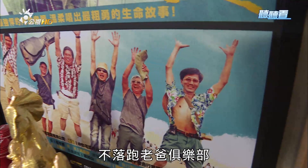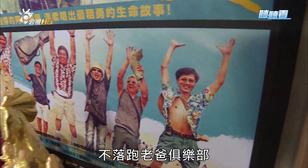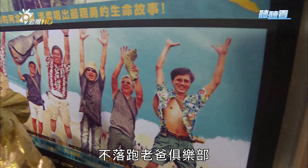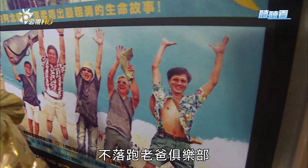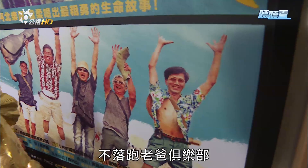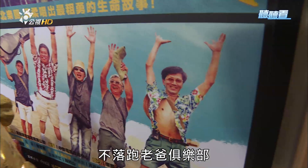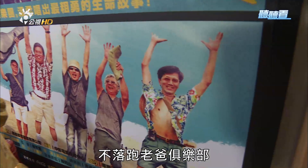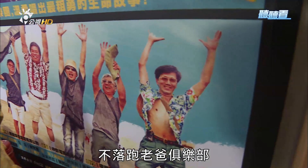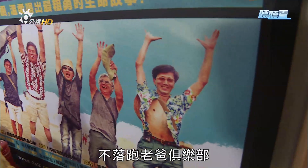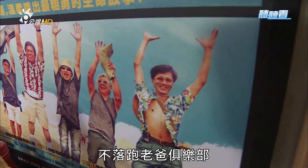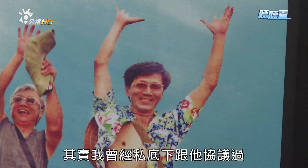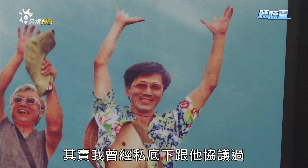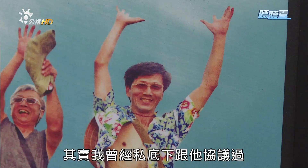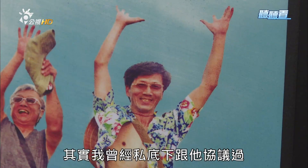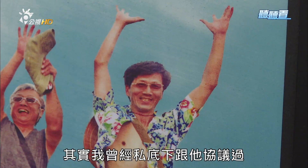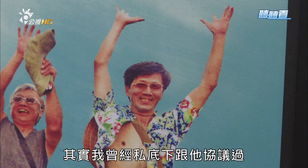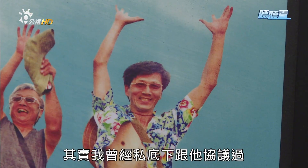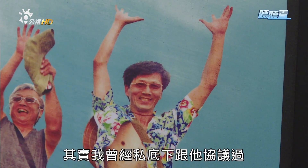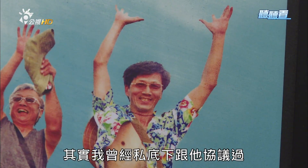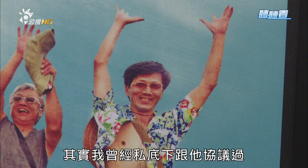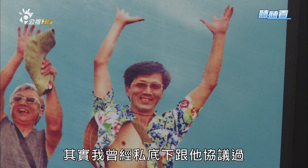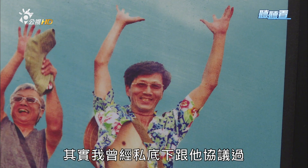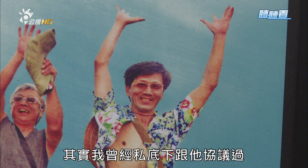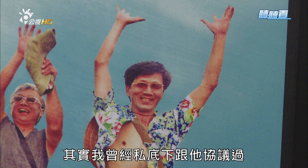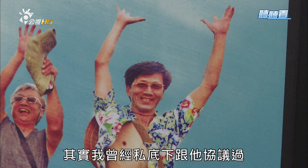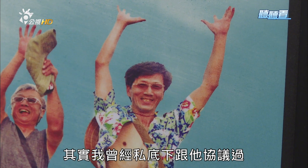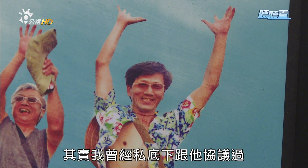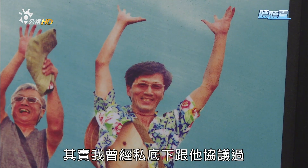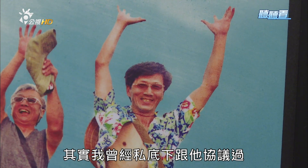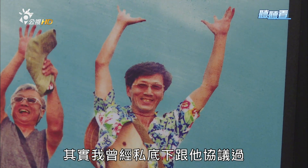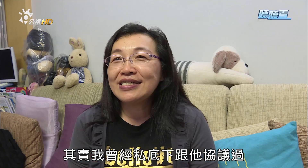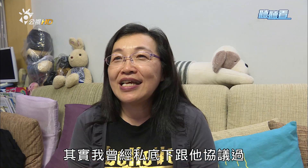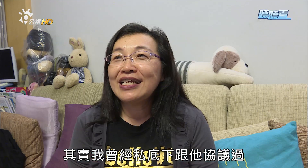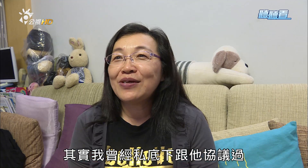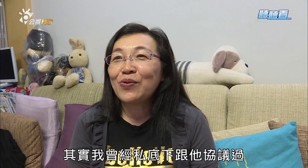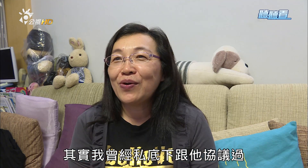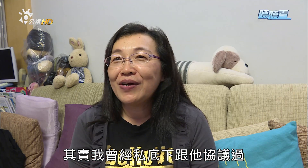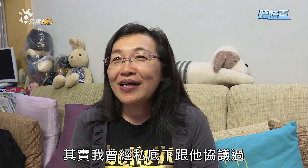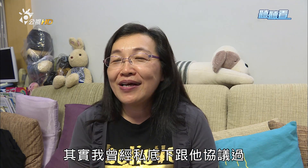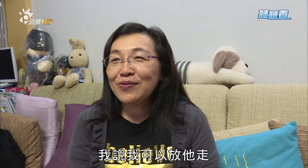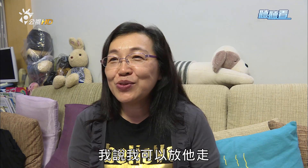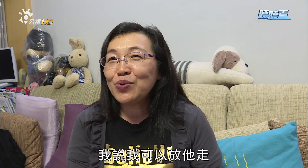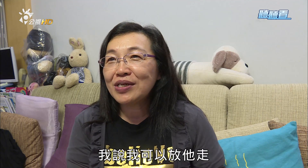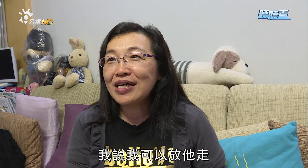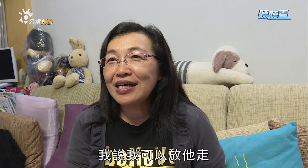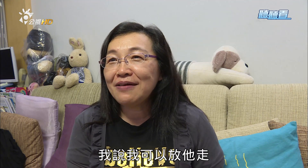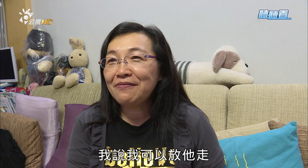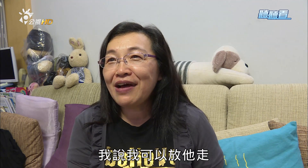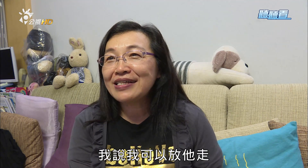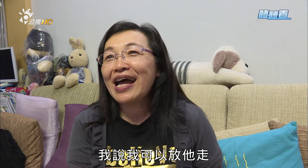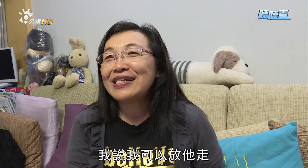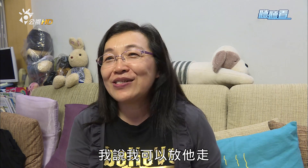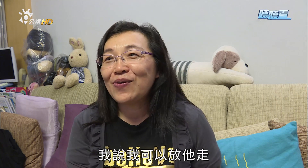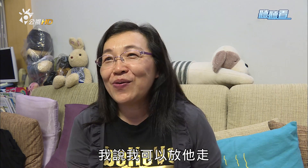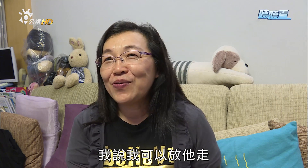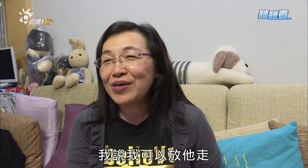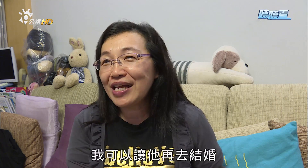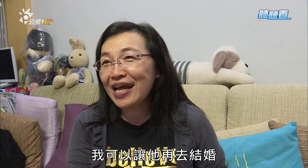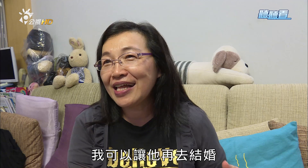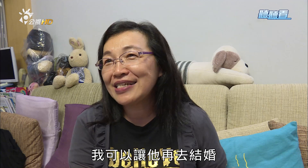部。其实我曾经私底下跟他协议过，我说我可以放他走，我可以让他